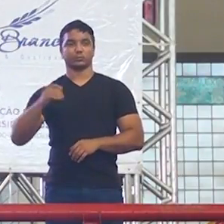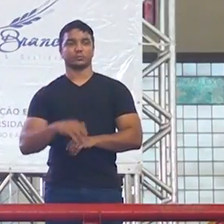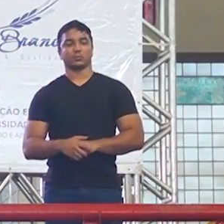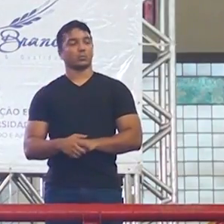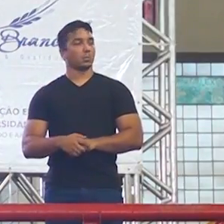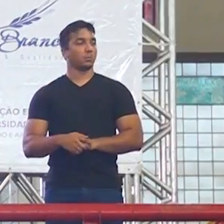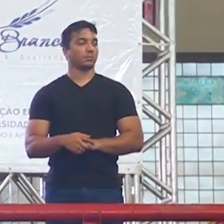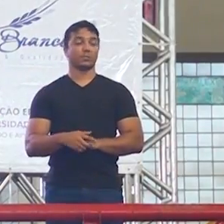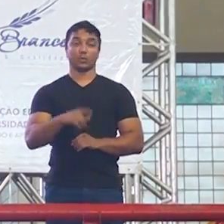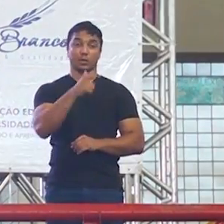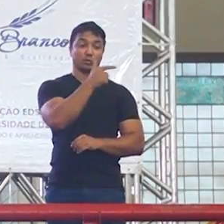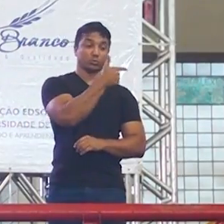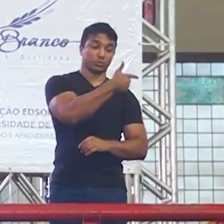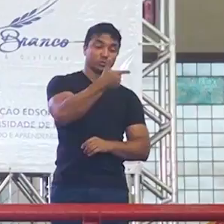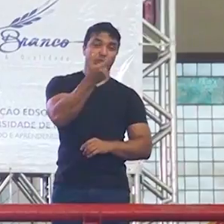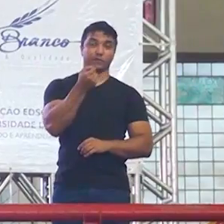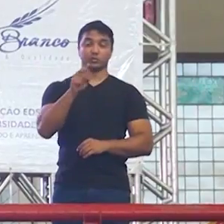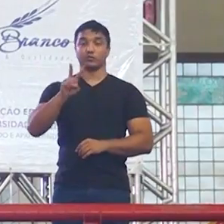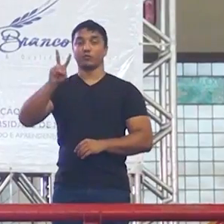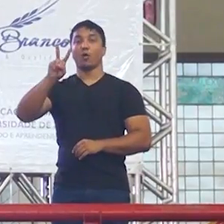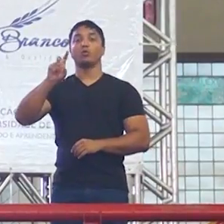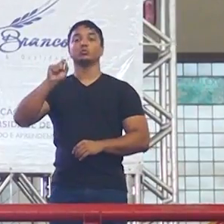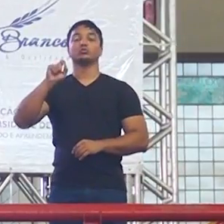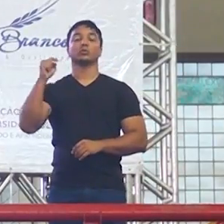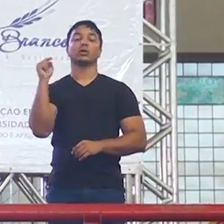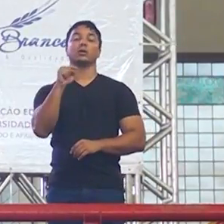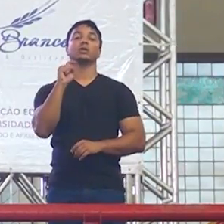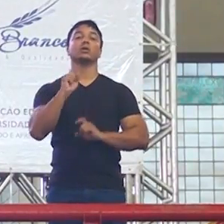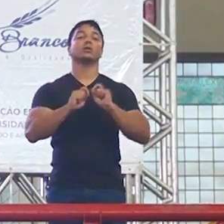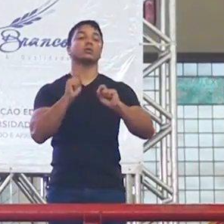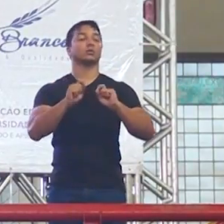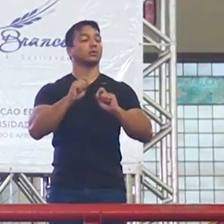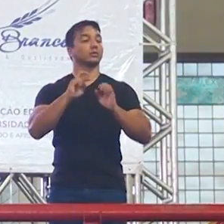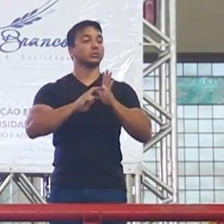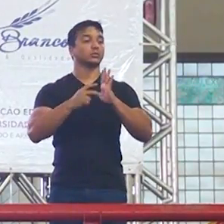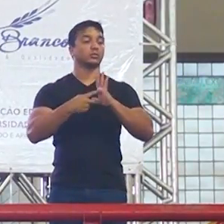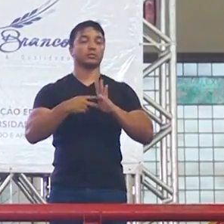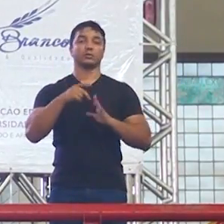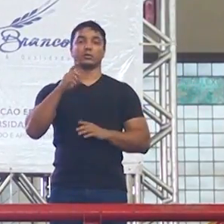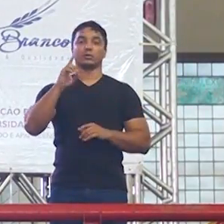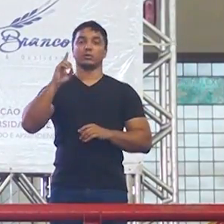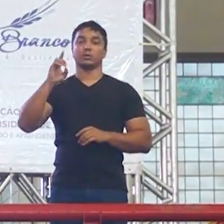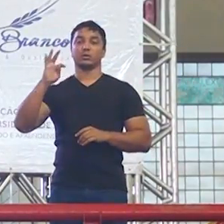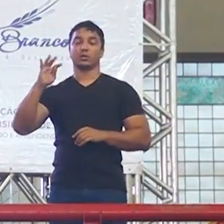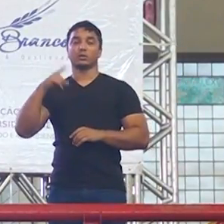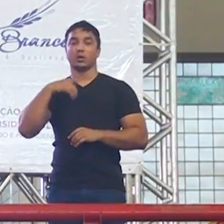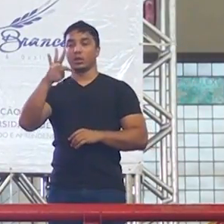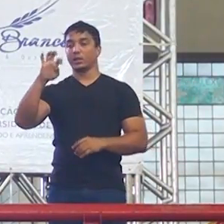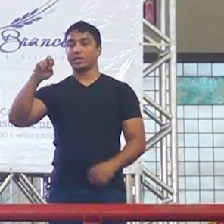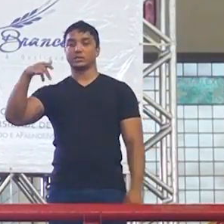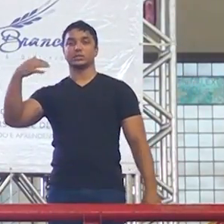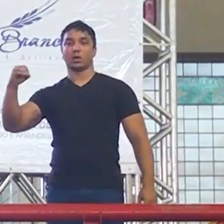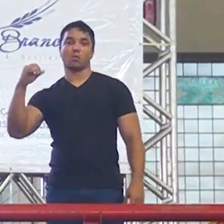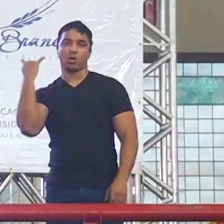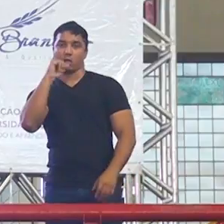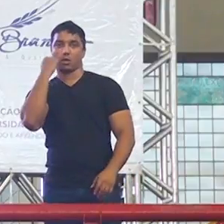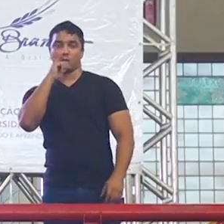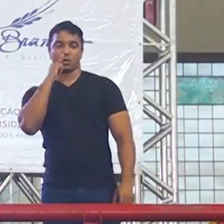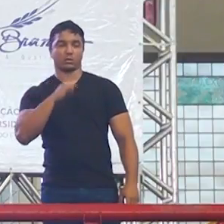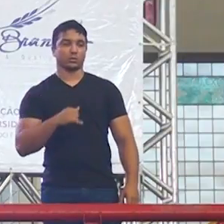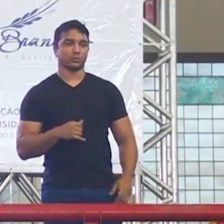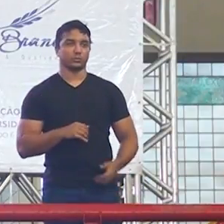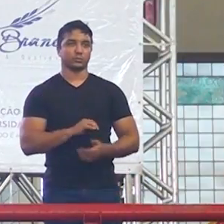Potência. 220 volts. O que é 220 volts? DDP, ou tensão elétrica.